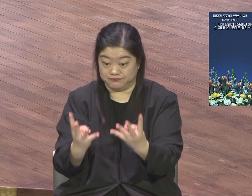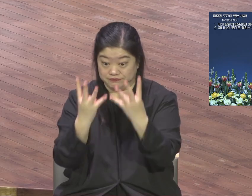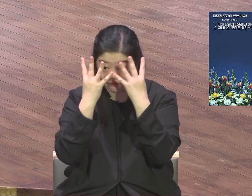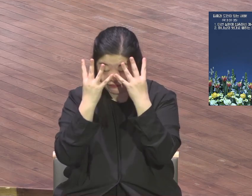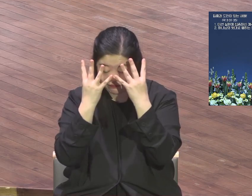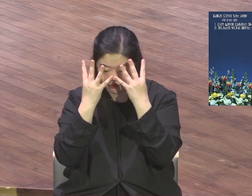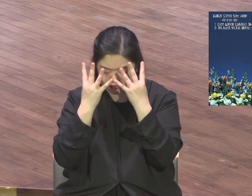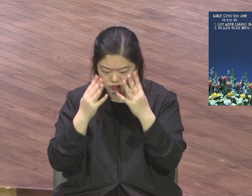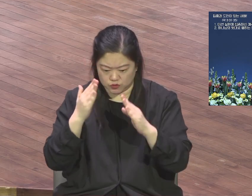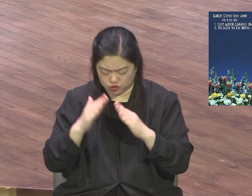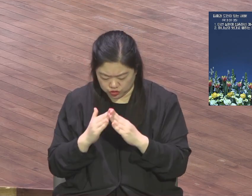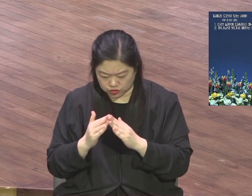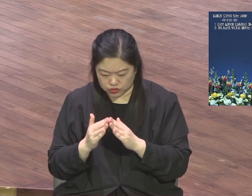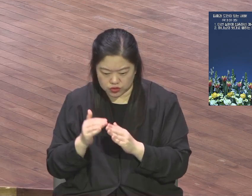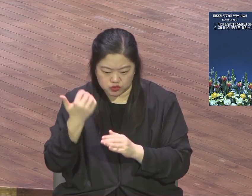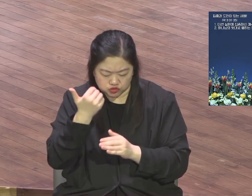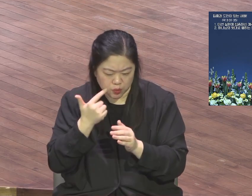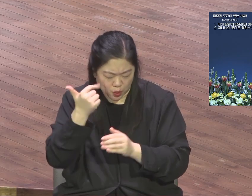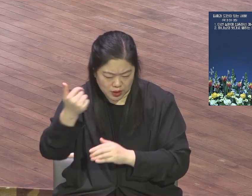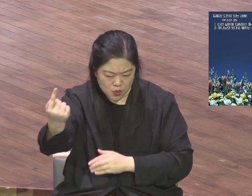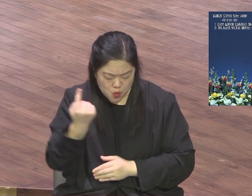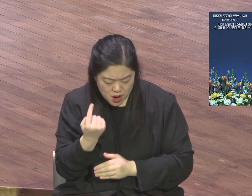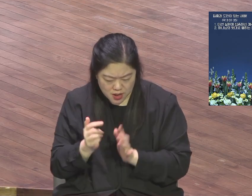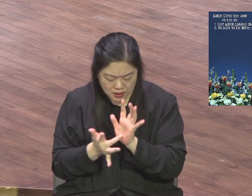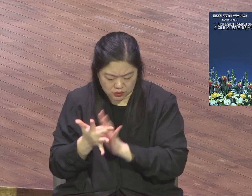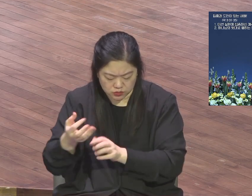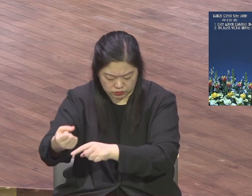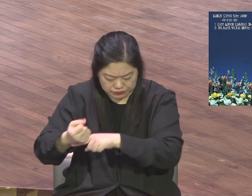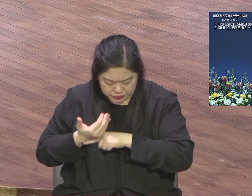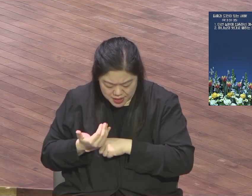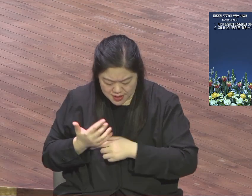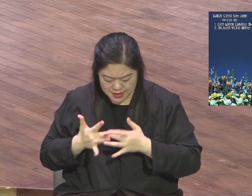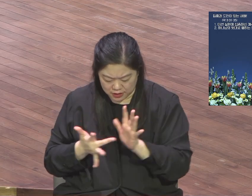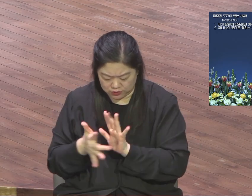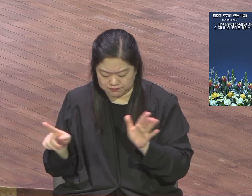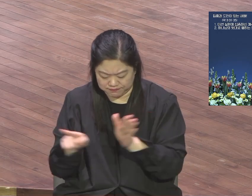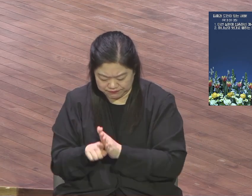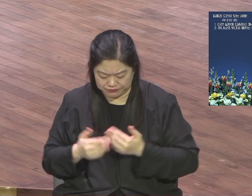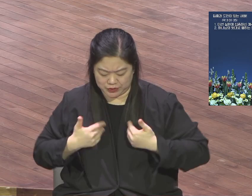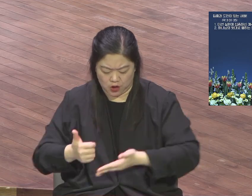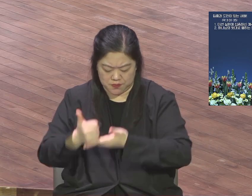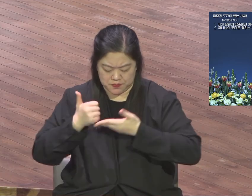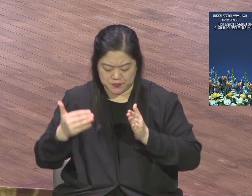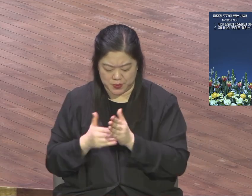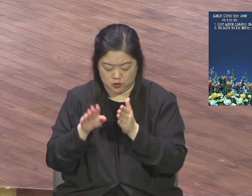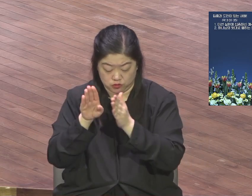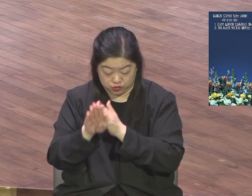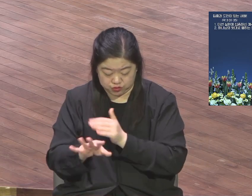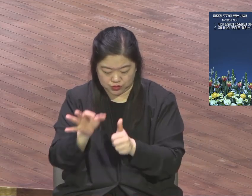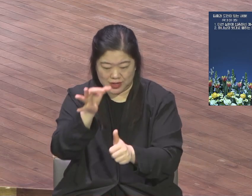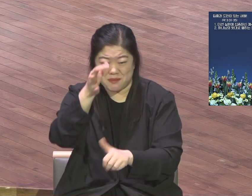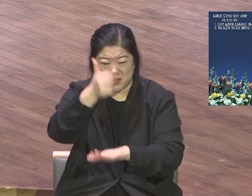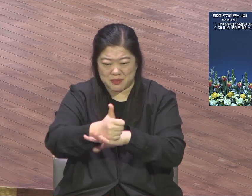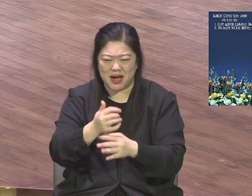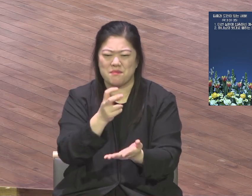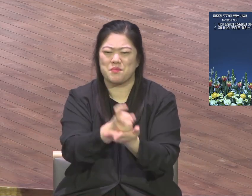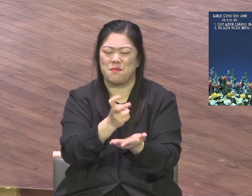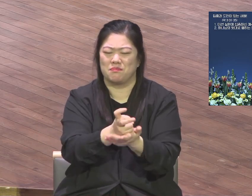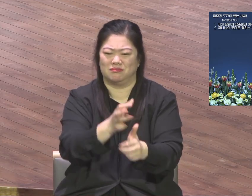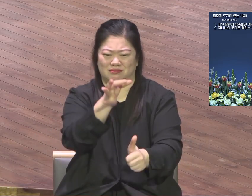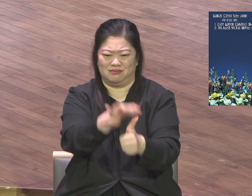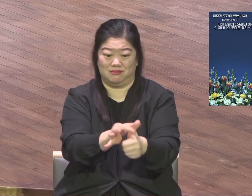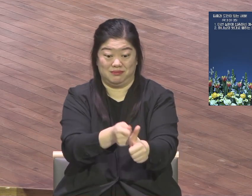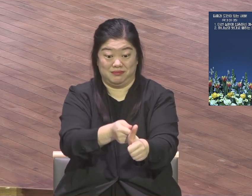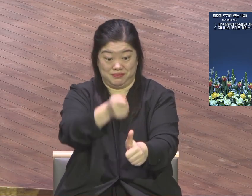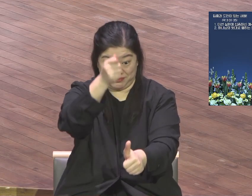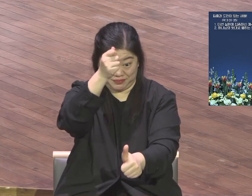되었어요. 그렇게 용서 받습니다. 다 제 용서 받습니다. 모든 제 용서 받는데 성령 모독죄는 용서 못